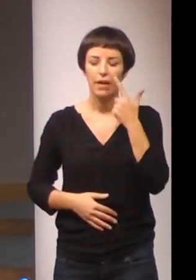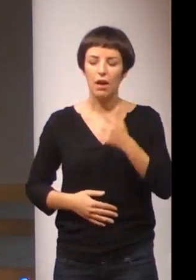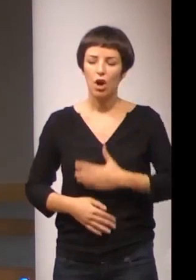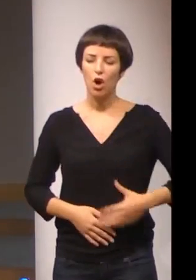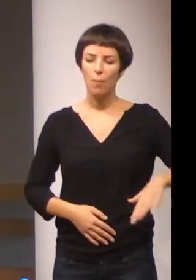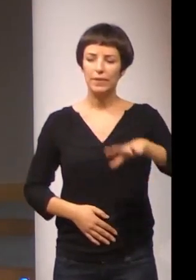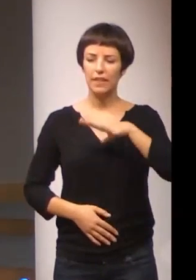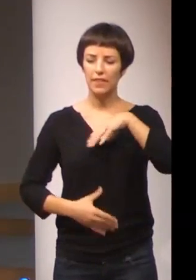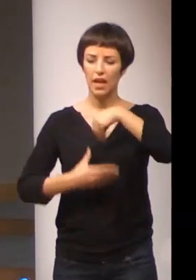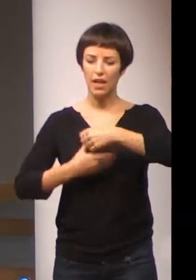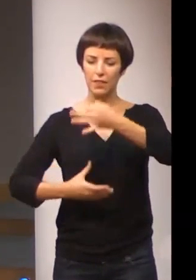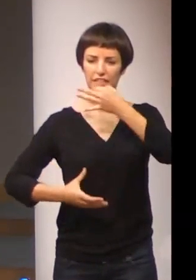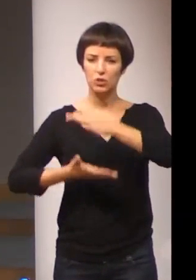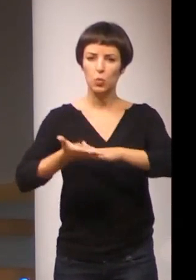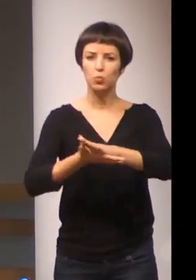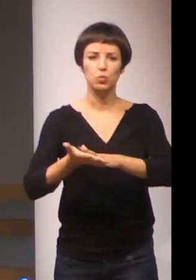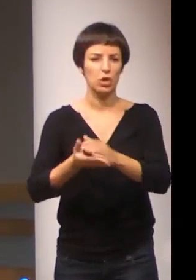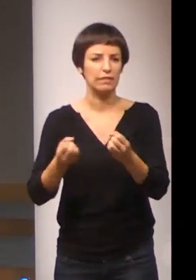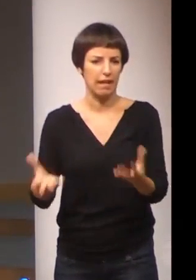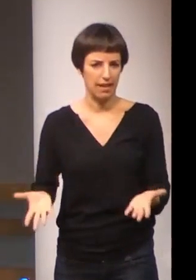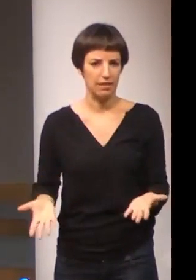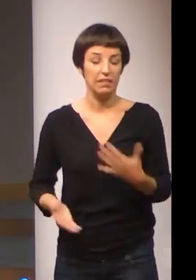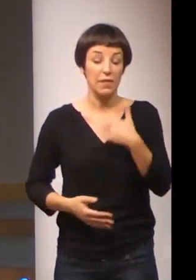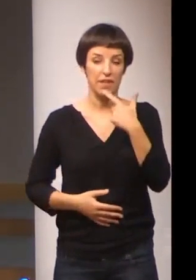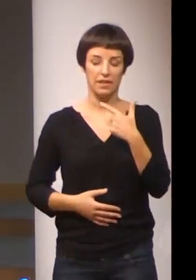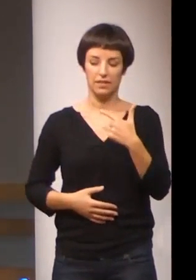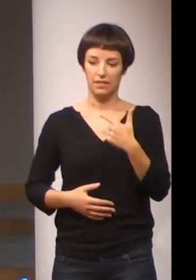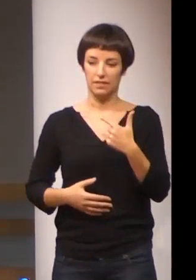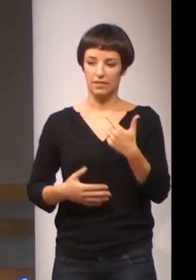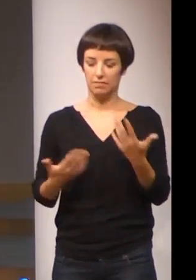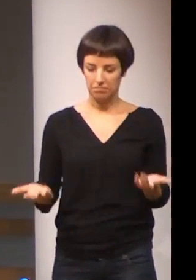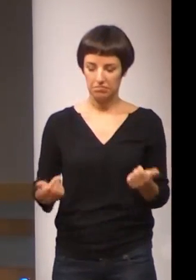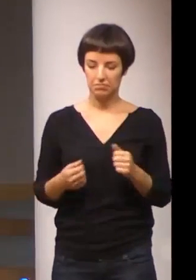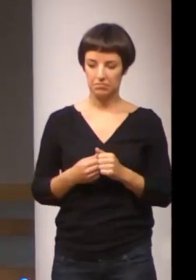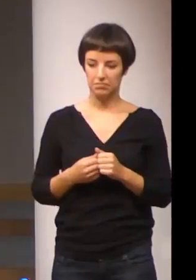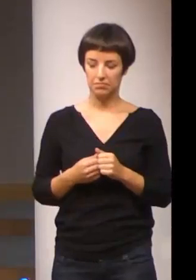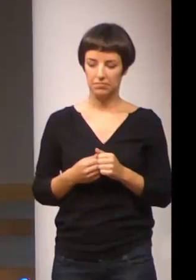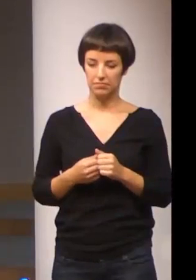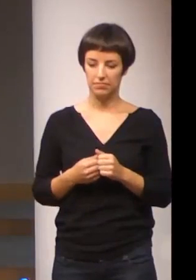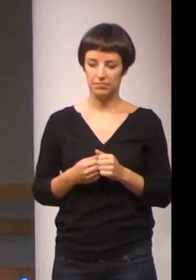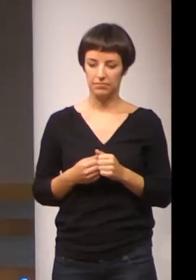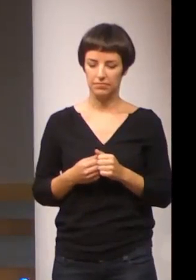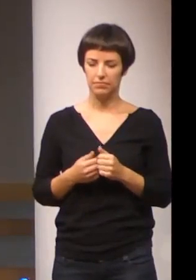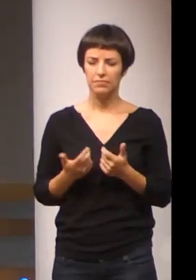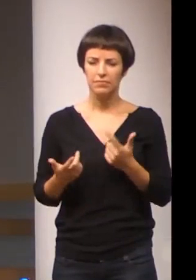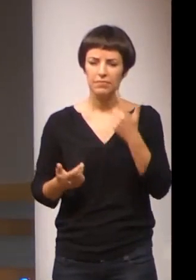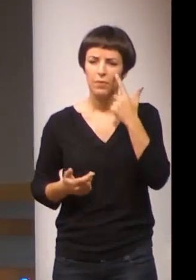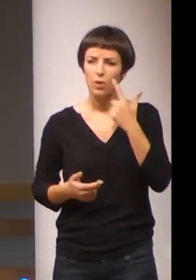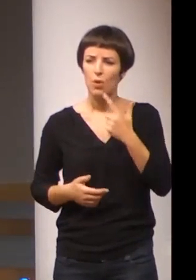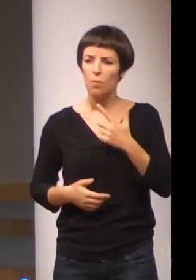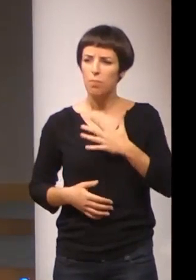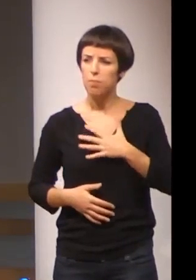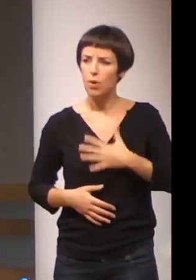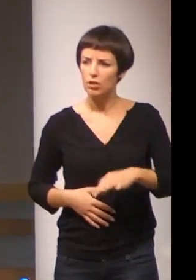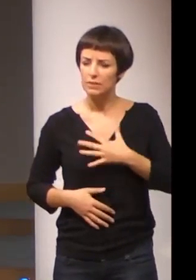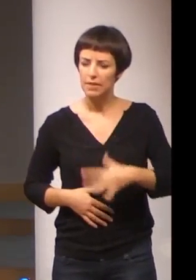Es decir, la reflexión sobre cuáles son las posibilidades de los